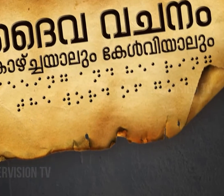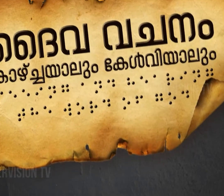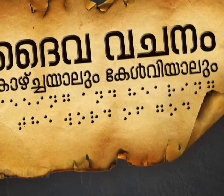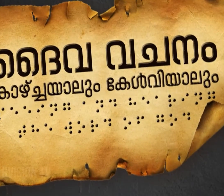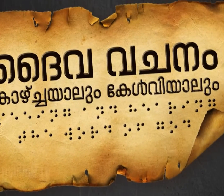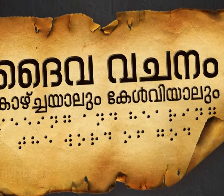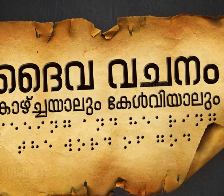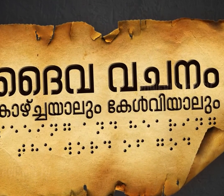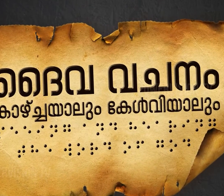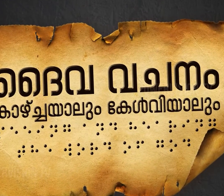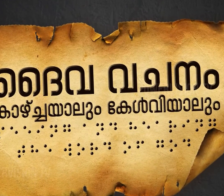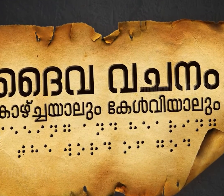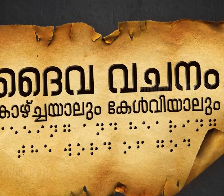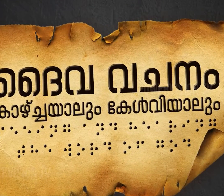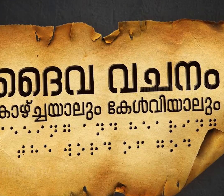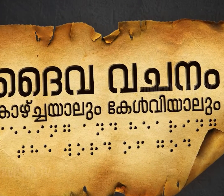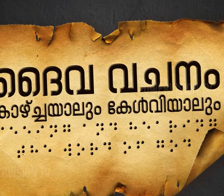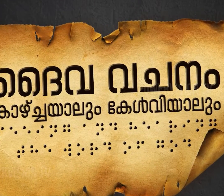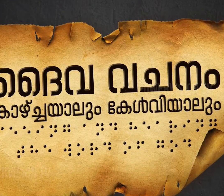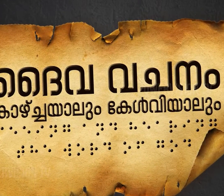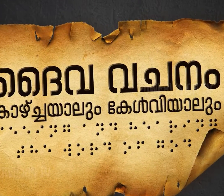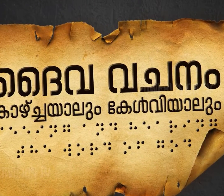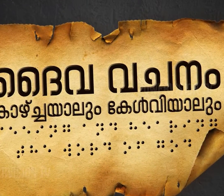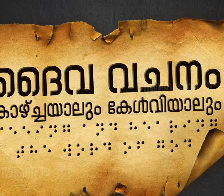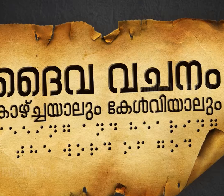ദൈവവചനം കാഴ്ചയാലും കേൾവിയാലും.